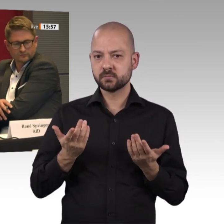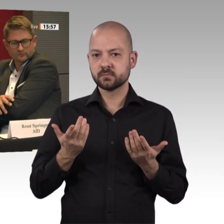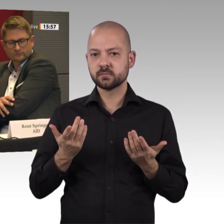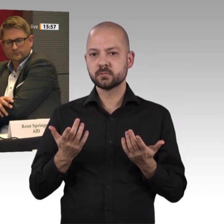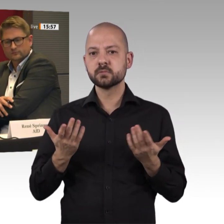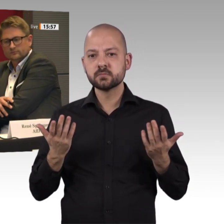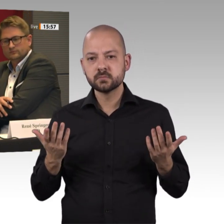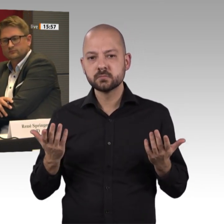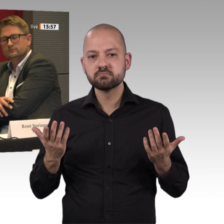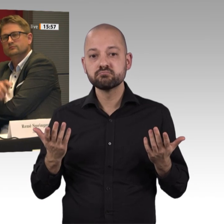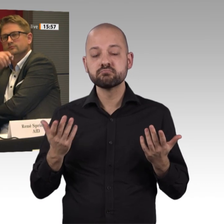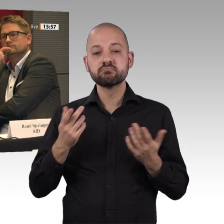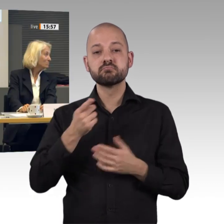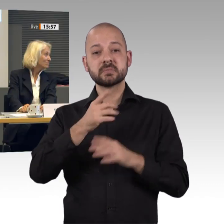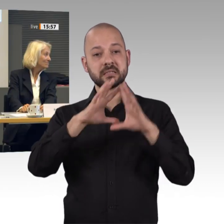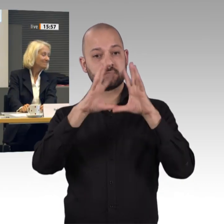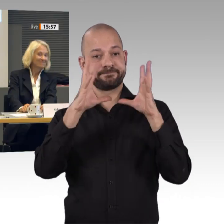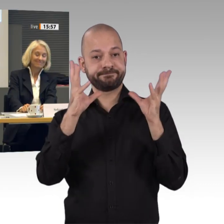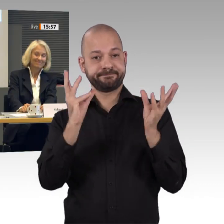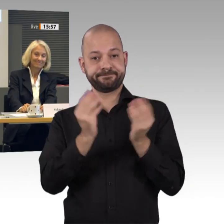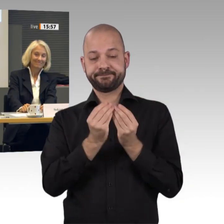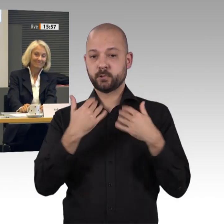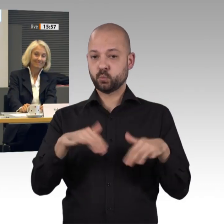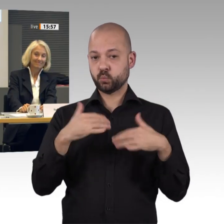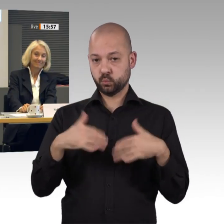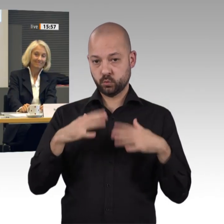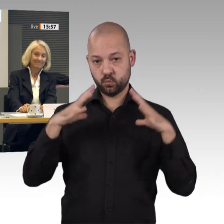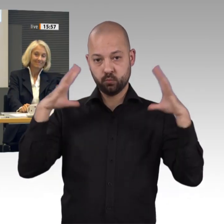führen? Danke. Frau Offer, bitte.